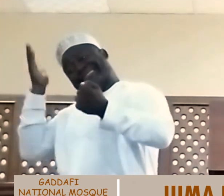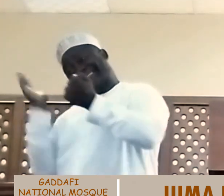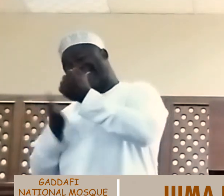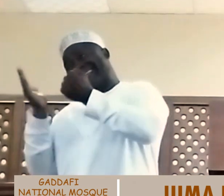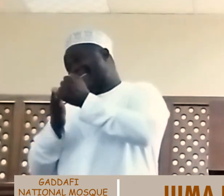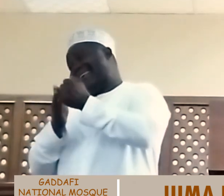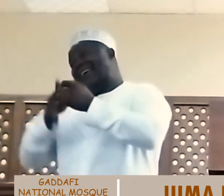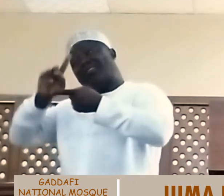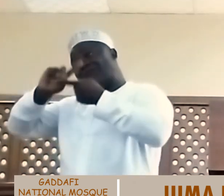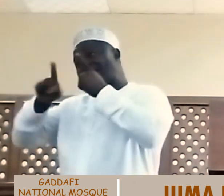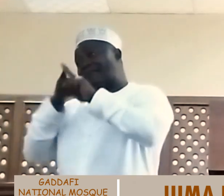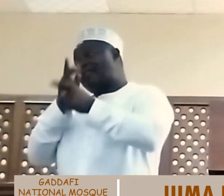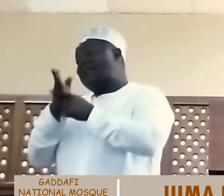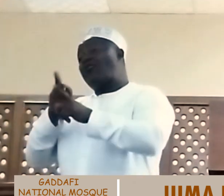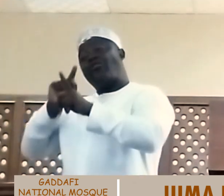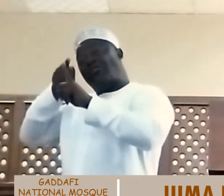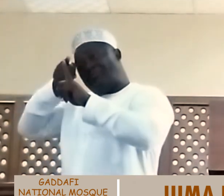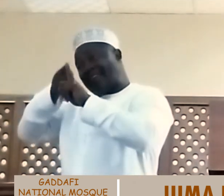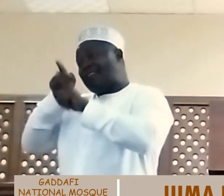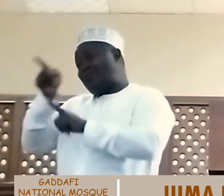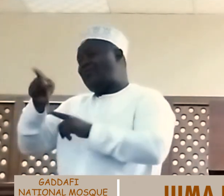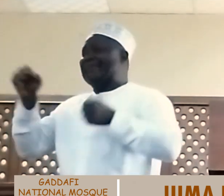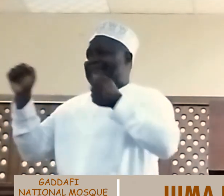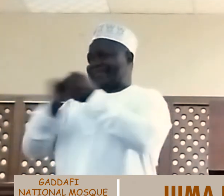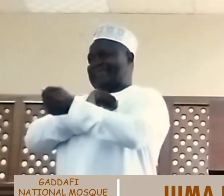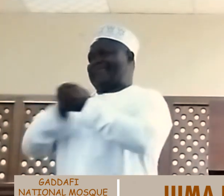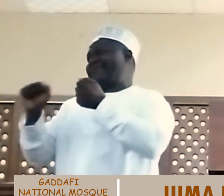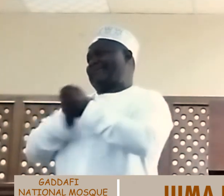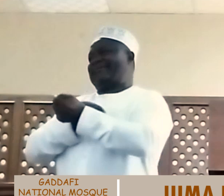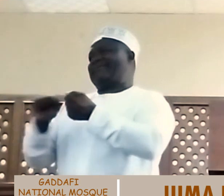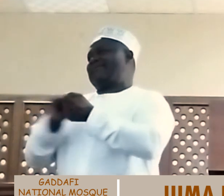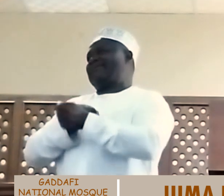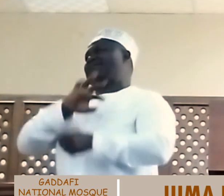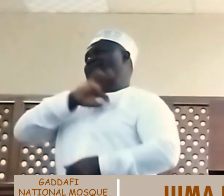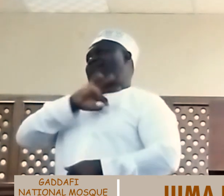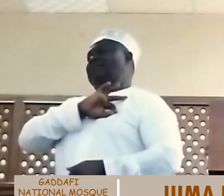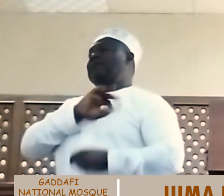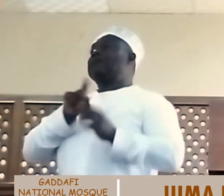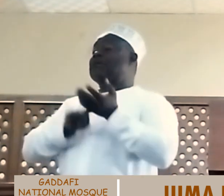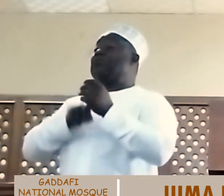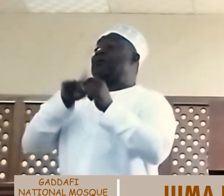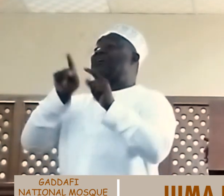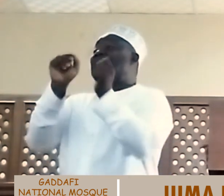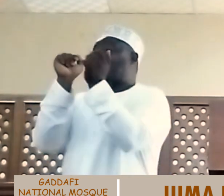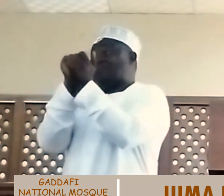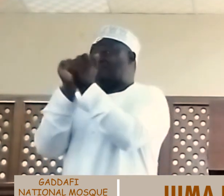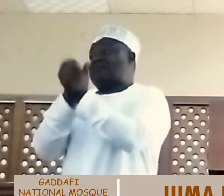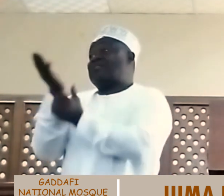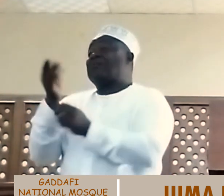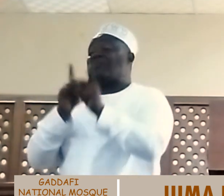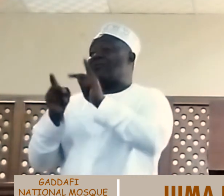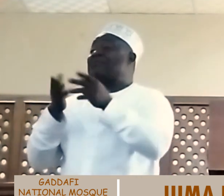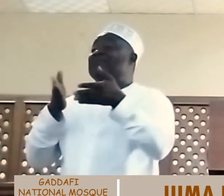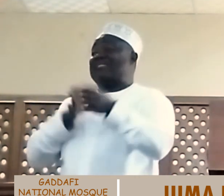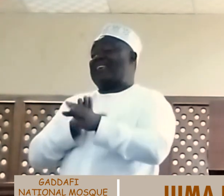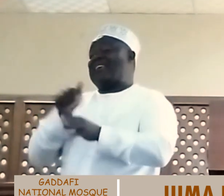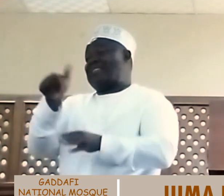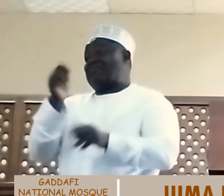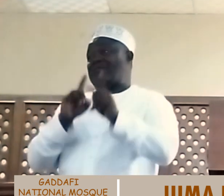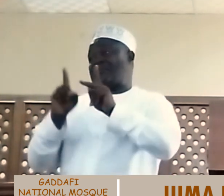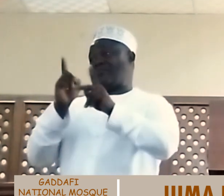gwe yasimba olw'ekigendererwakyo, gwe ogenda kwonoona sadaka tuljaaliya ye, ate ojja kufuna n'omusango kuba ofiiriza abantu abalala